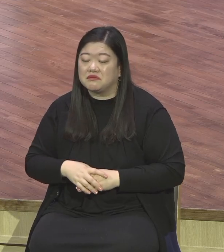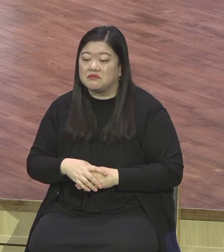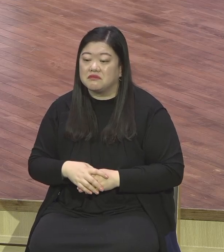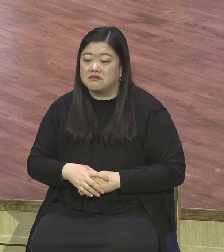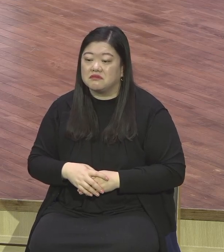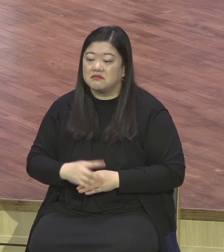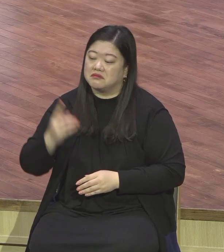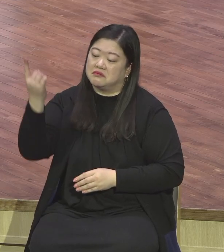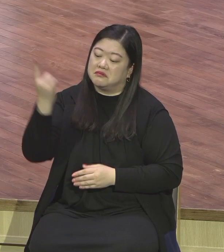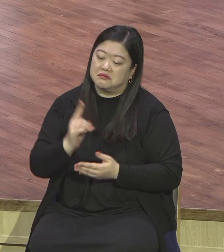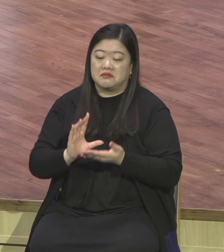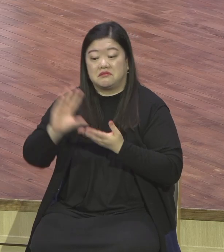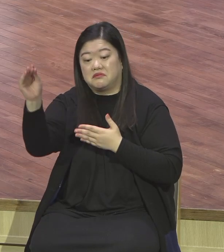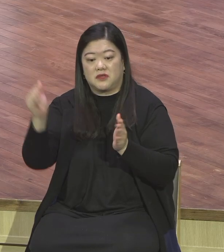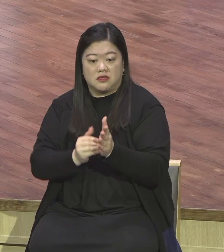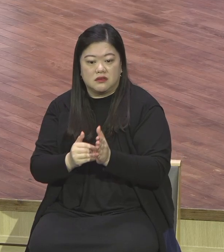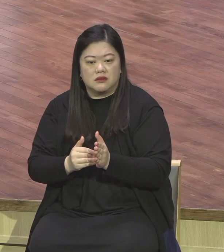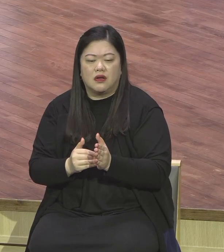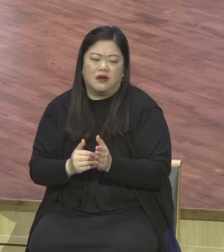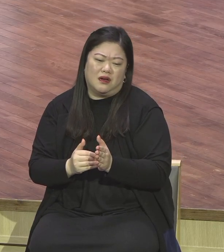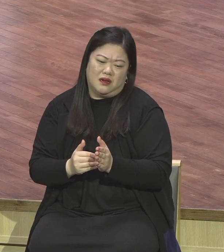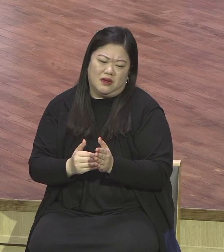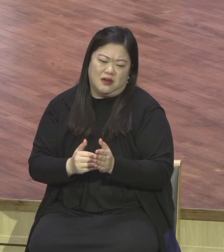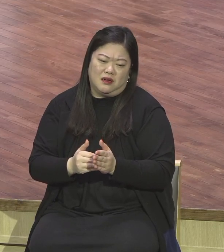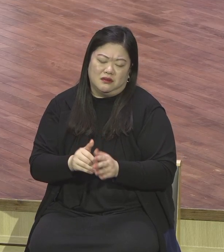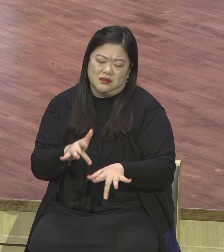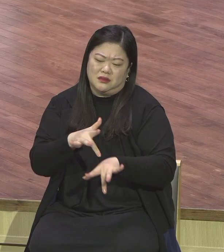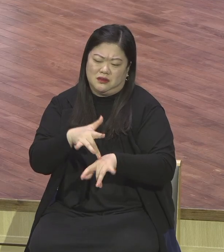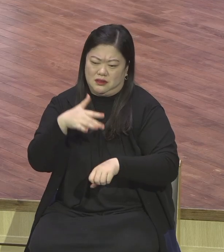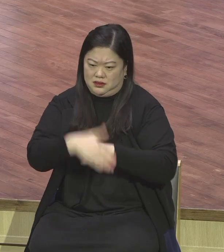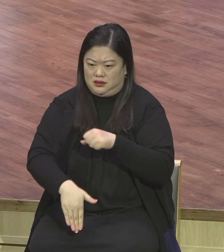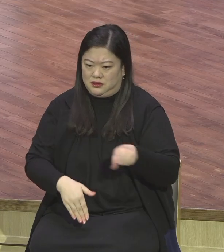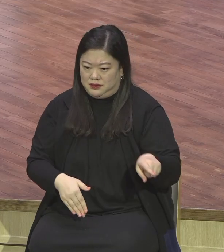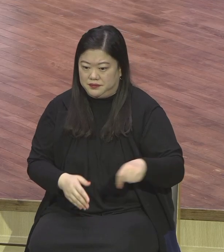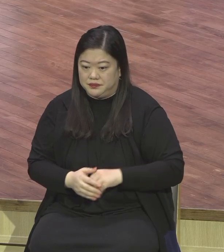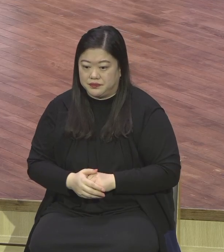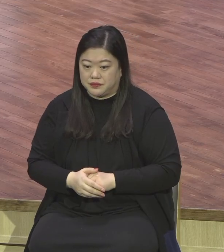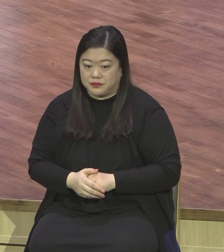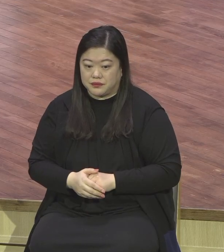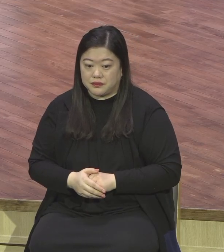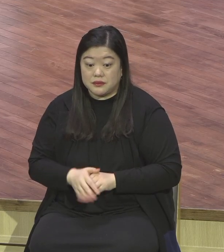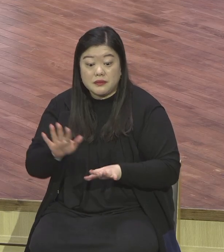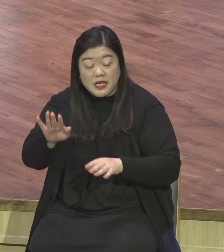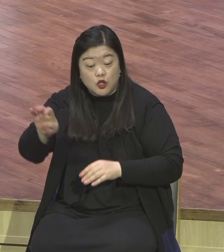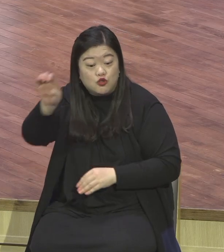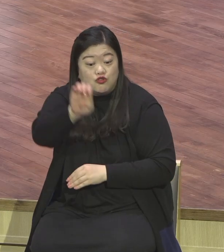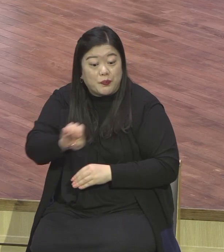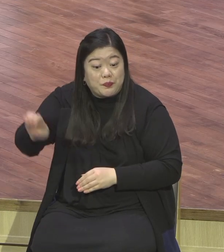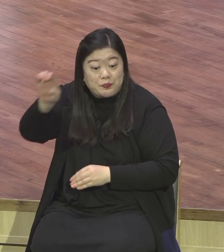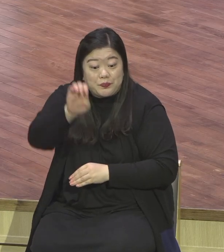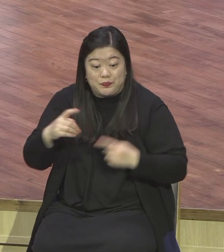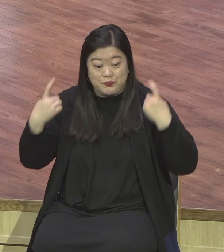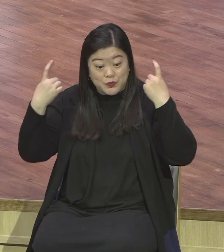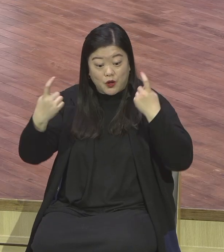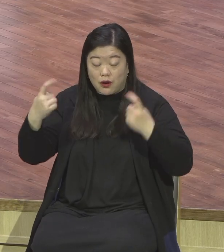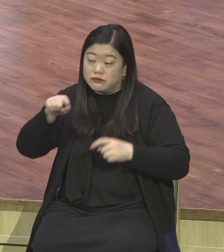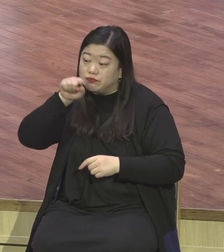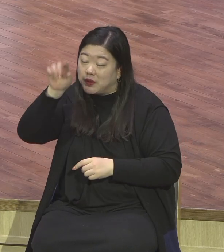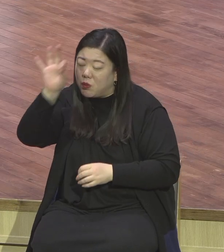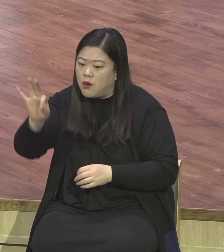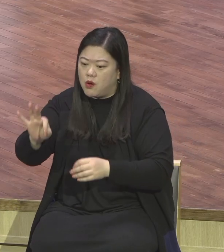이 사단 공격입니다 유럽 교회는 지금 어떻게 됐냐 유럽을 여행을 가면요 전부 교회